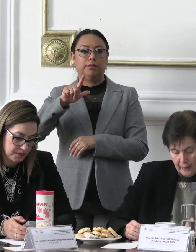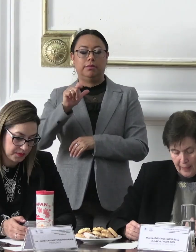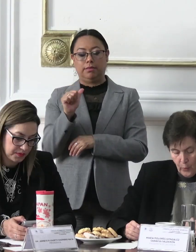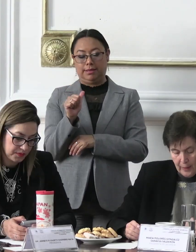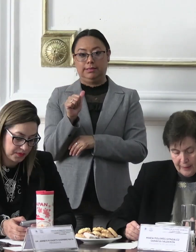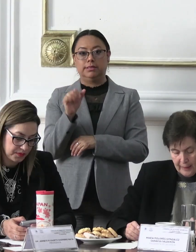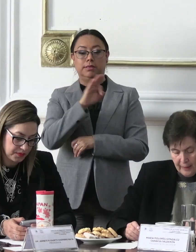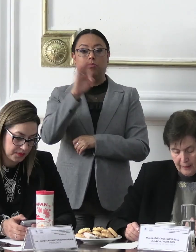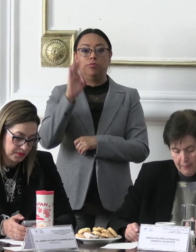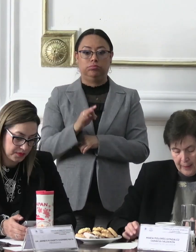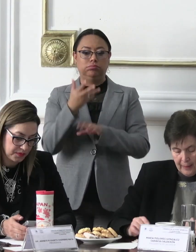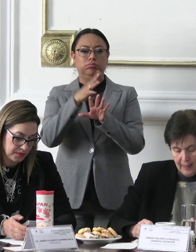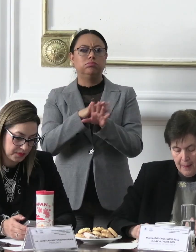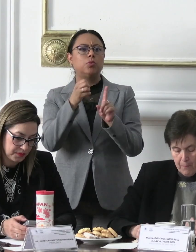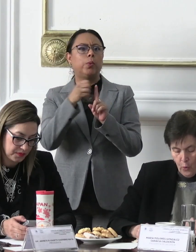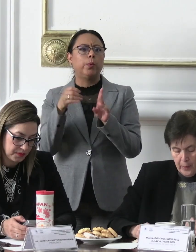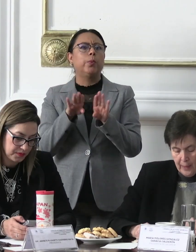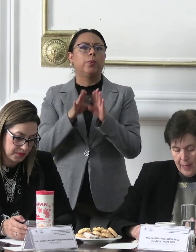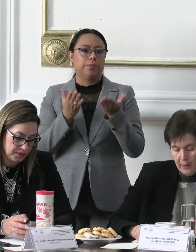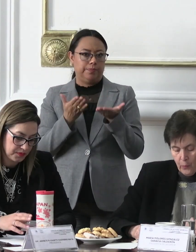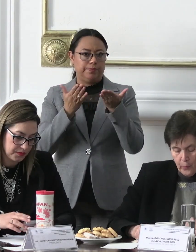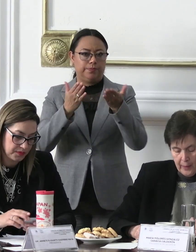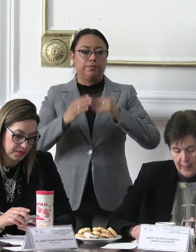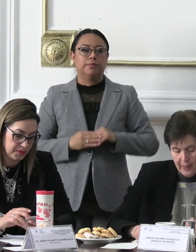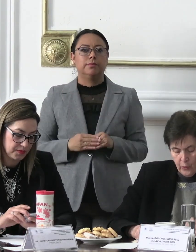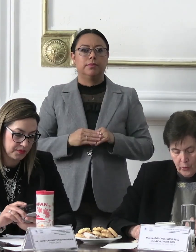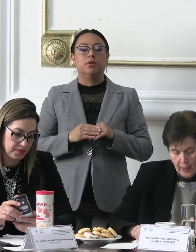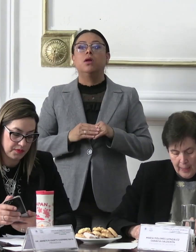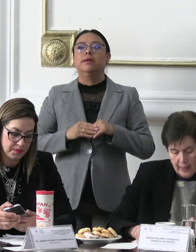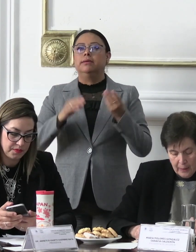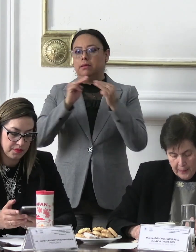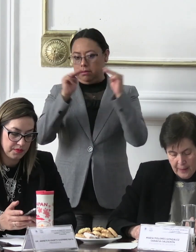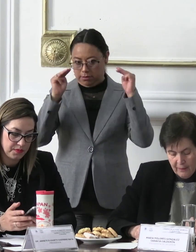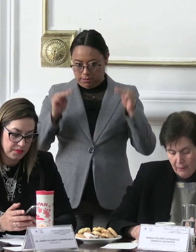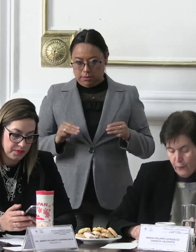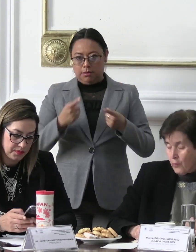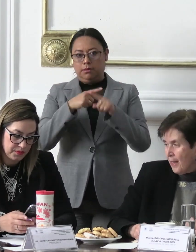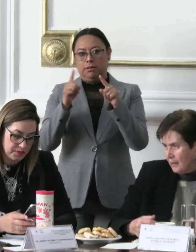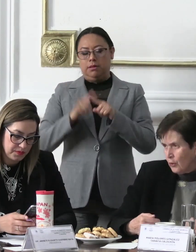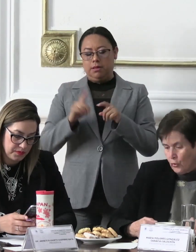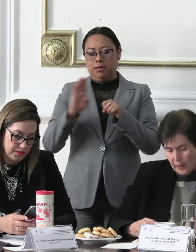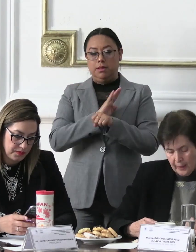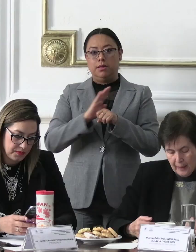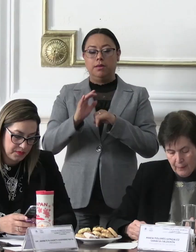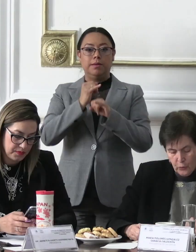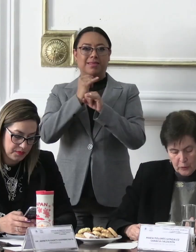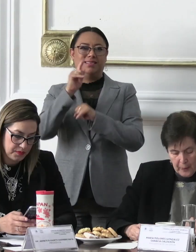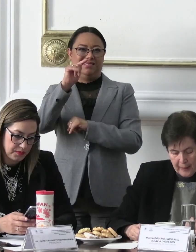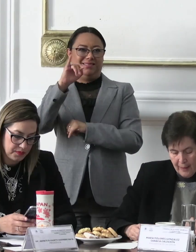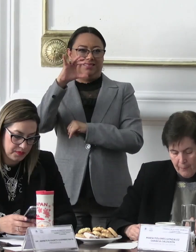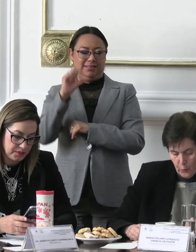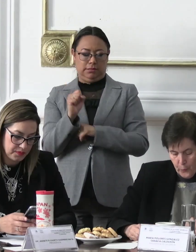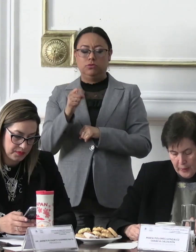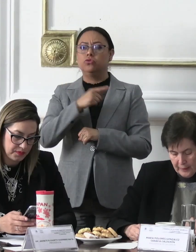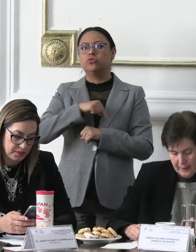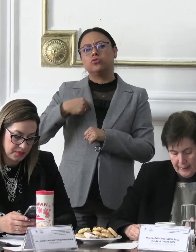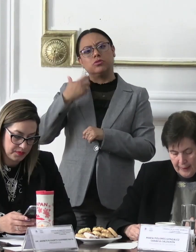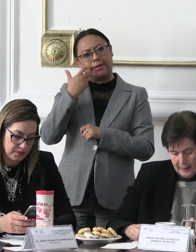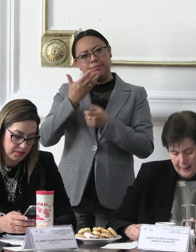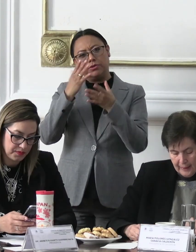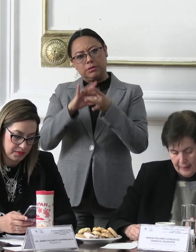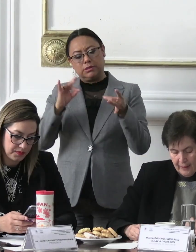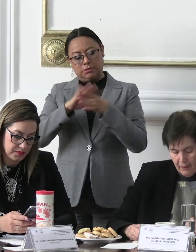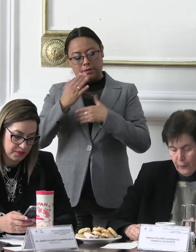45.76% integrado de la siguiente manera: mobiliario y bienes informáticos. Aquí queremos explicar la